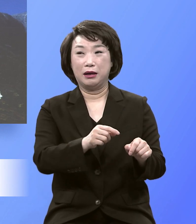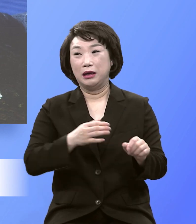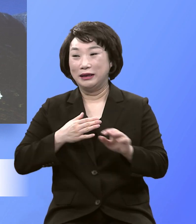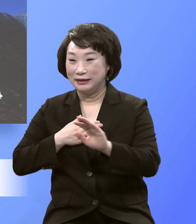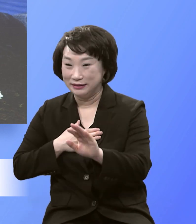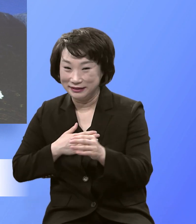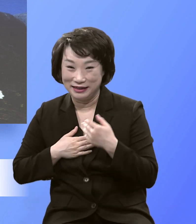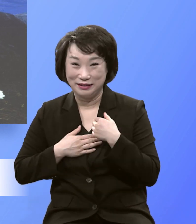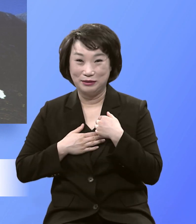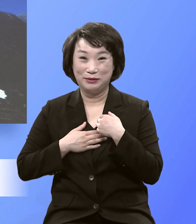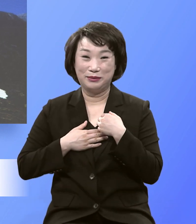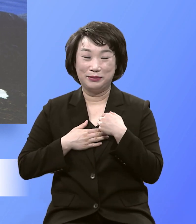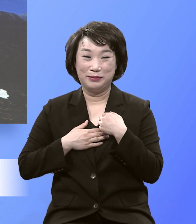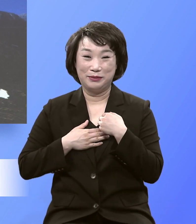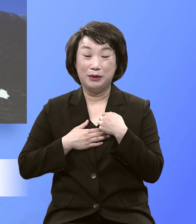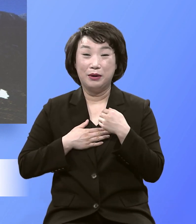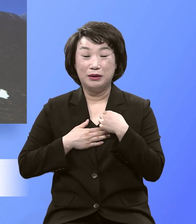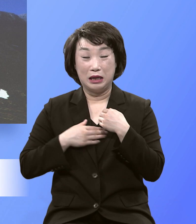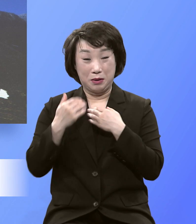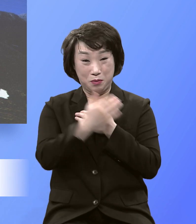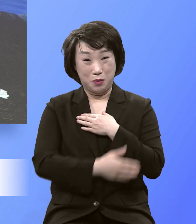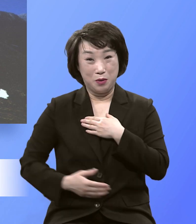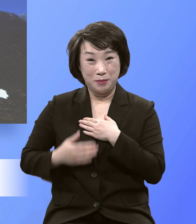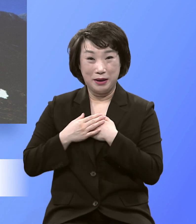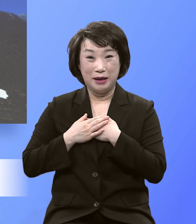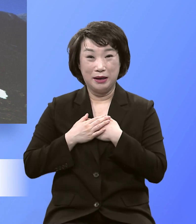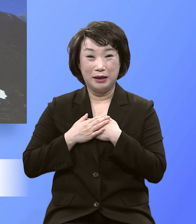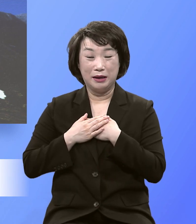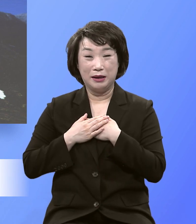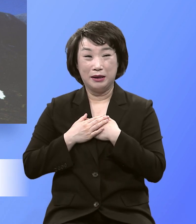저도 이 몸에